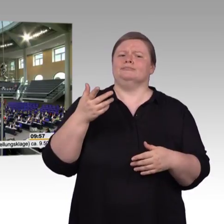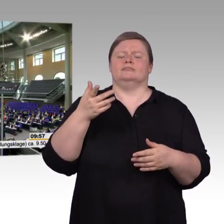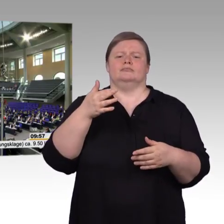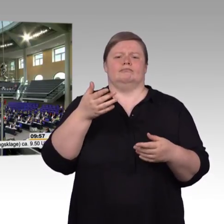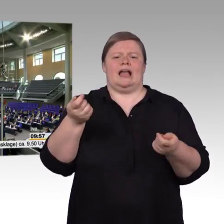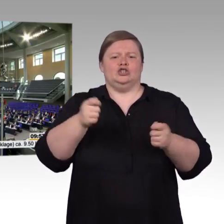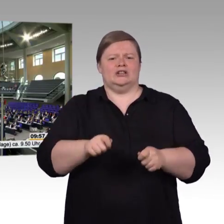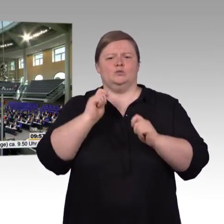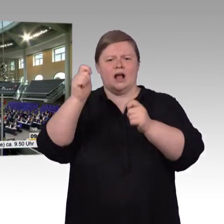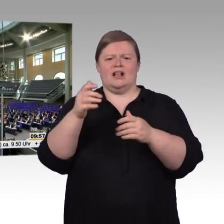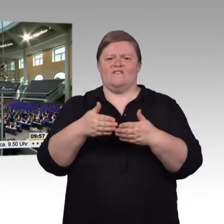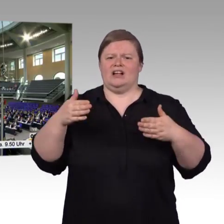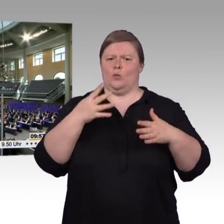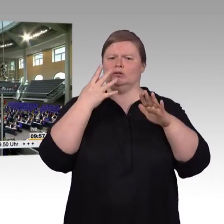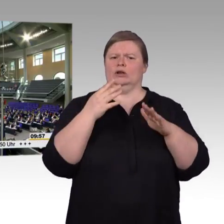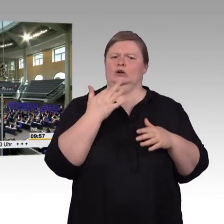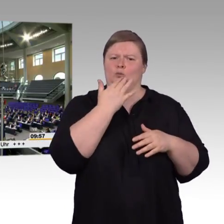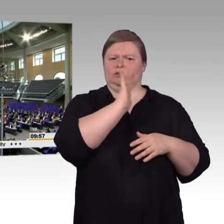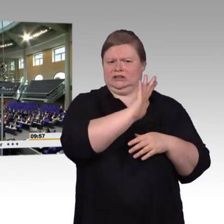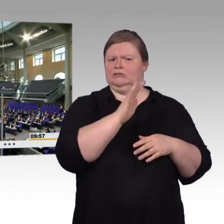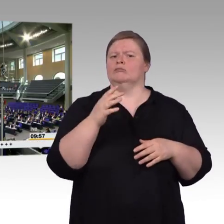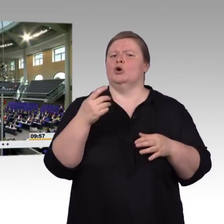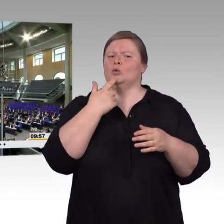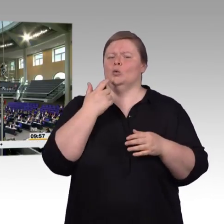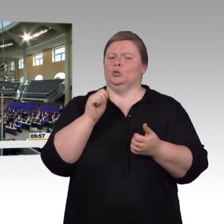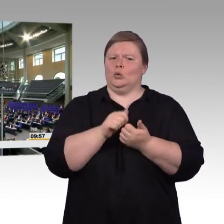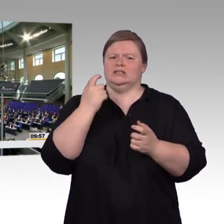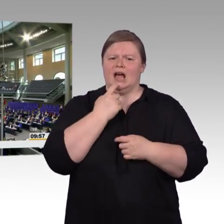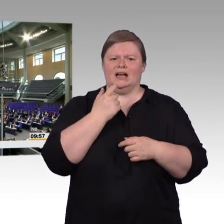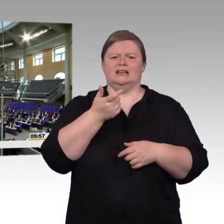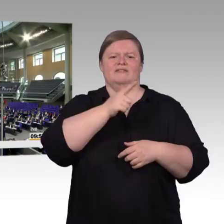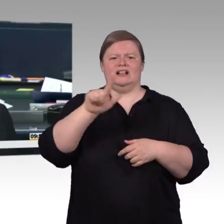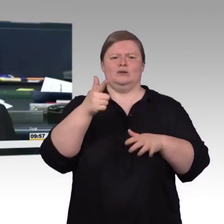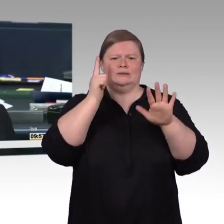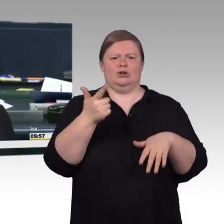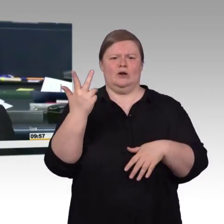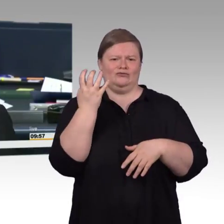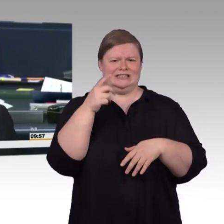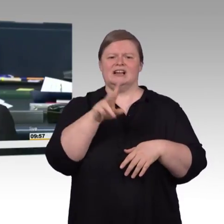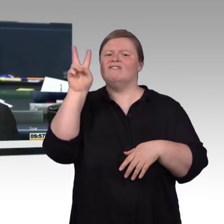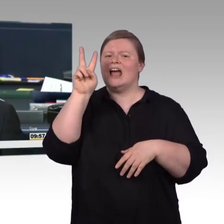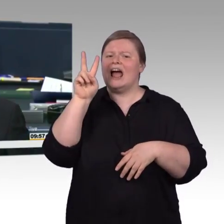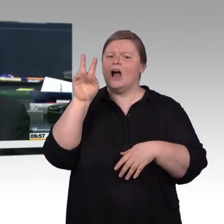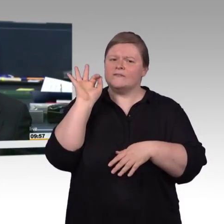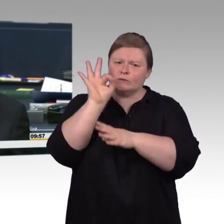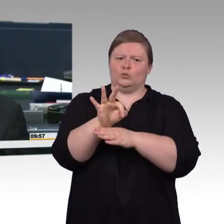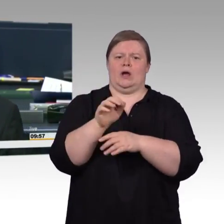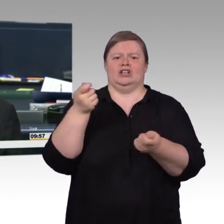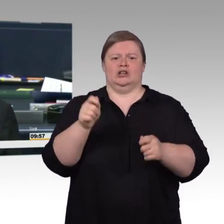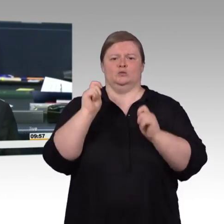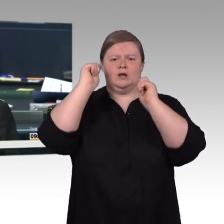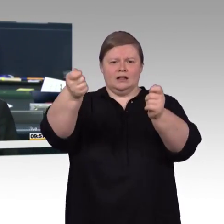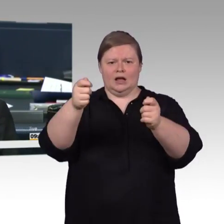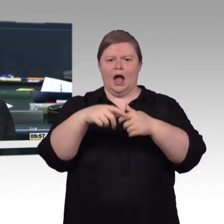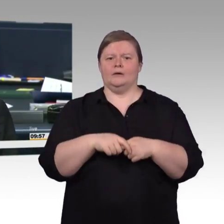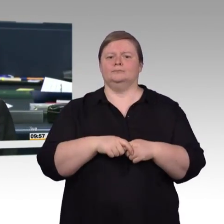stimmt dagegen? Wer enthält sich? Dann ist dieser Fraktionsentwurf gegen die Stimmen der Fraktion